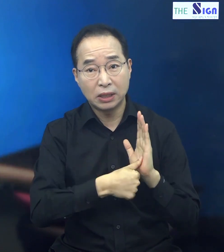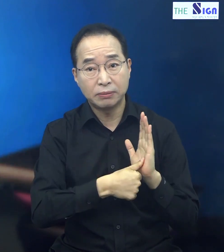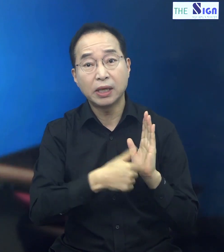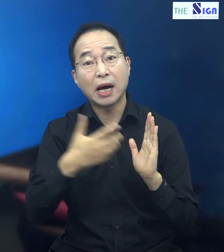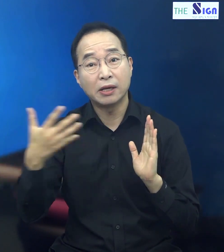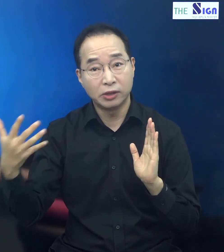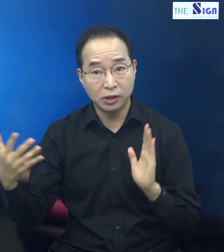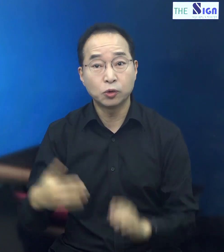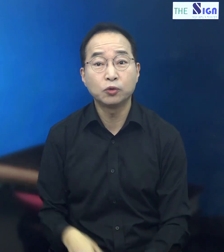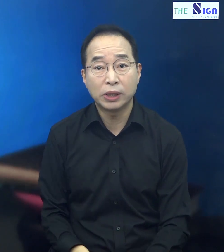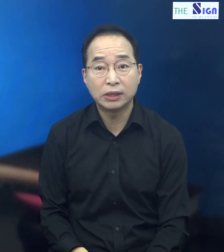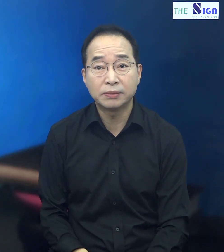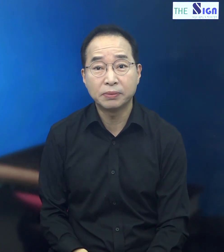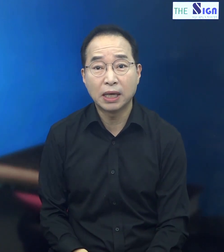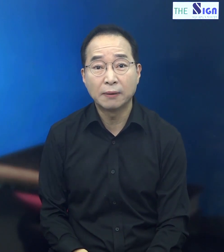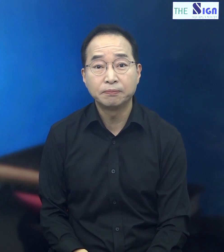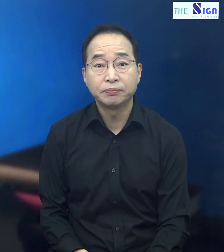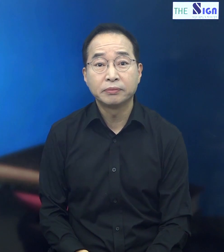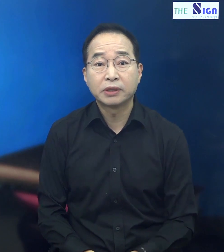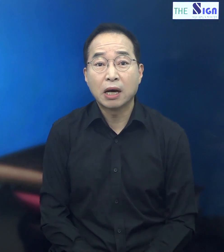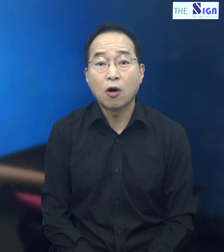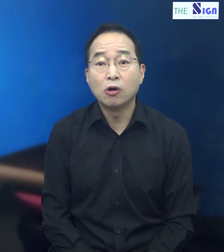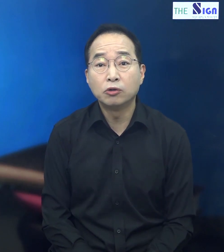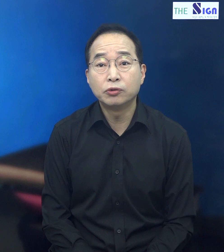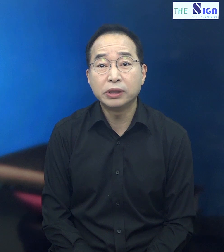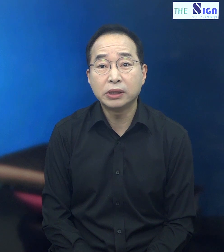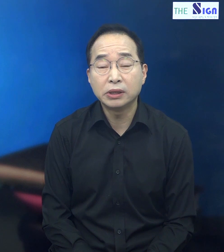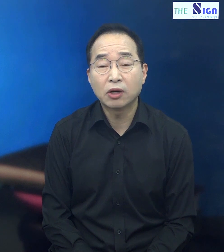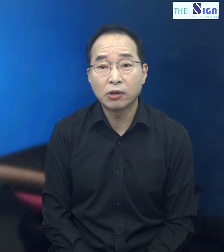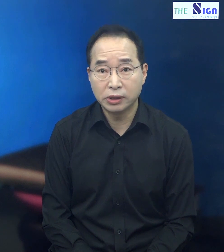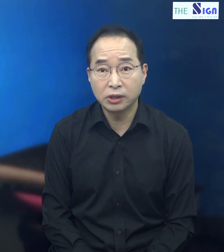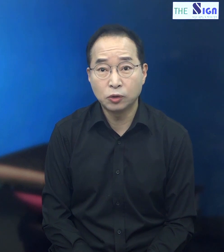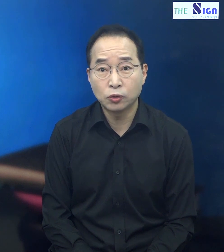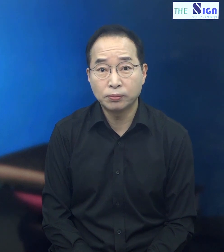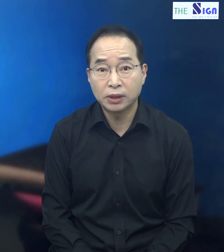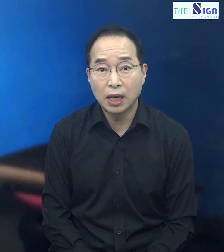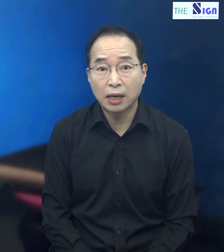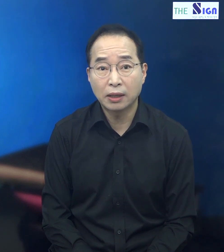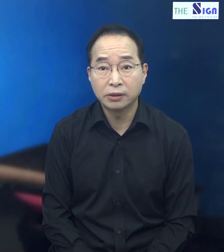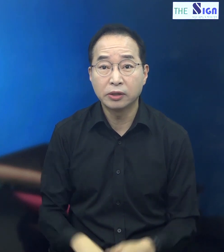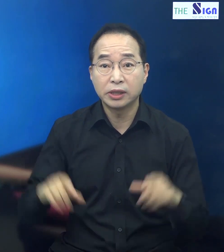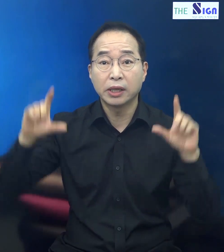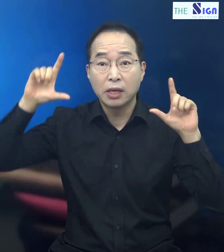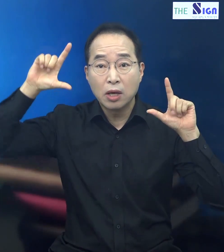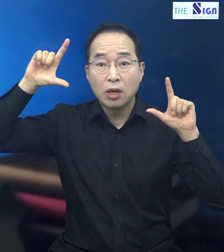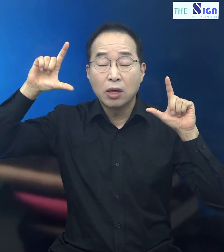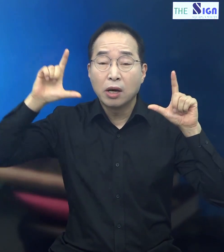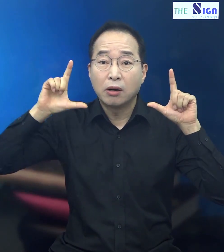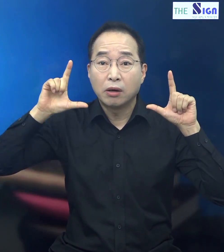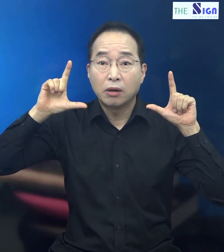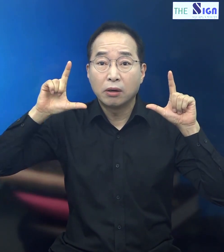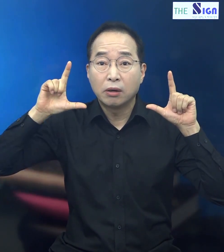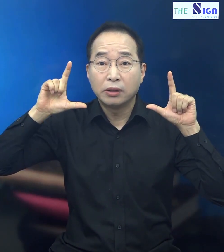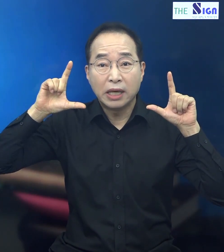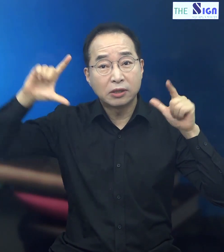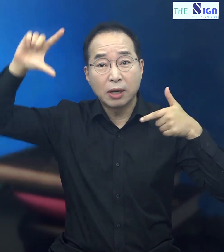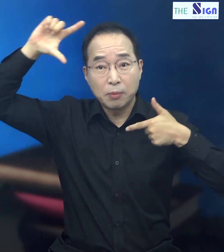이름이 알려지는 종류가 있습니다. 자, 얼굴이 커지는 종류입니다. 그래서 이제 예전은 뭐